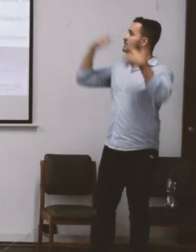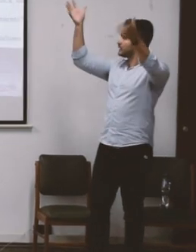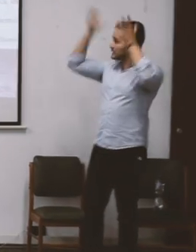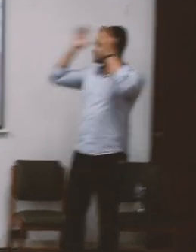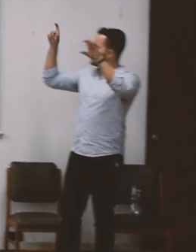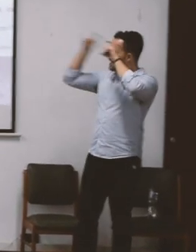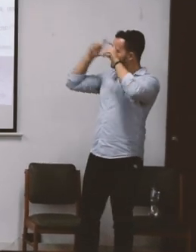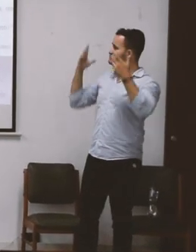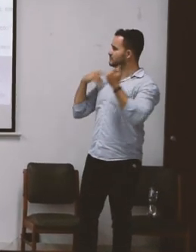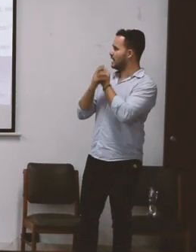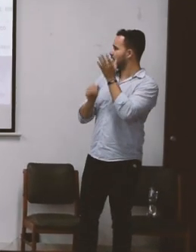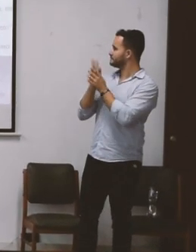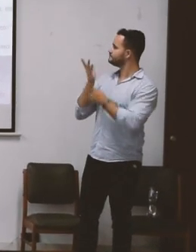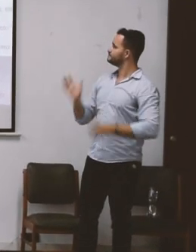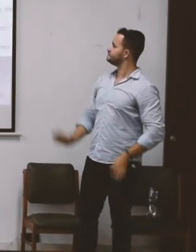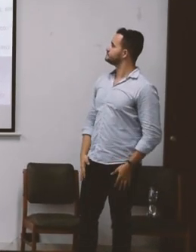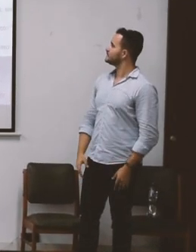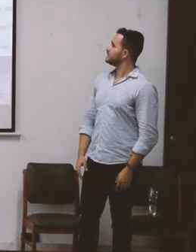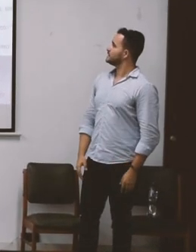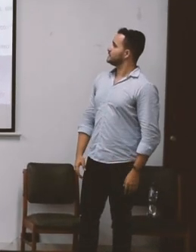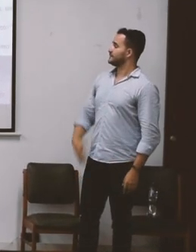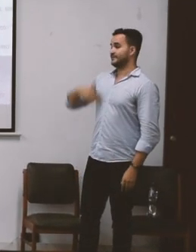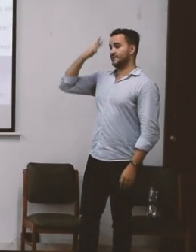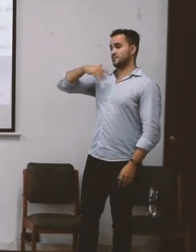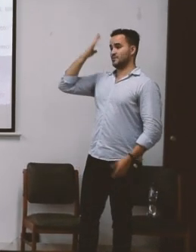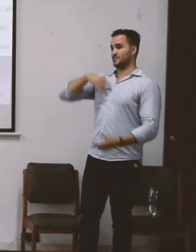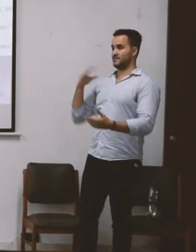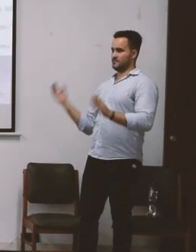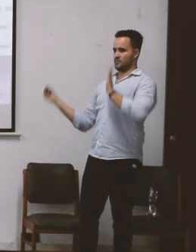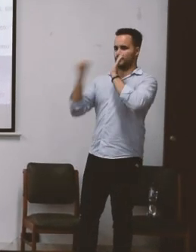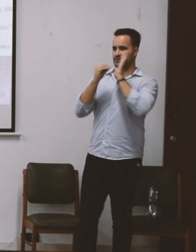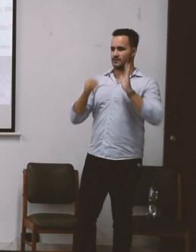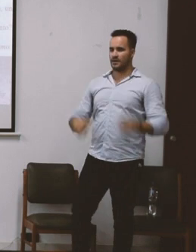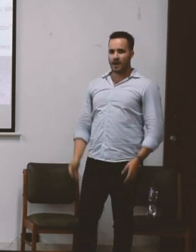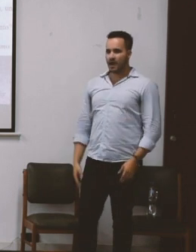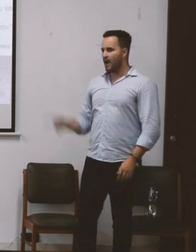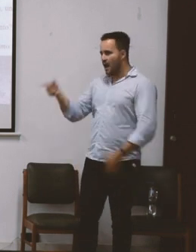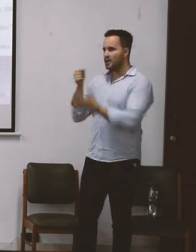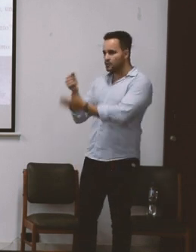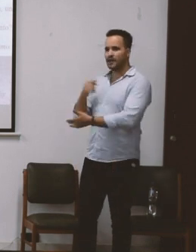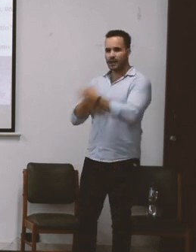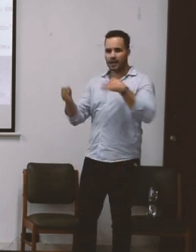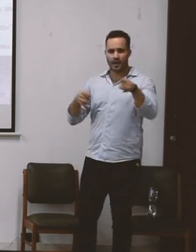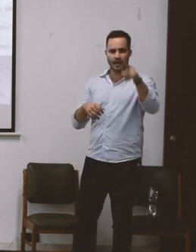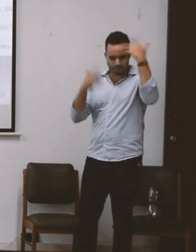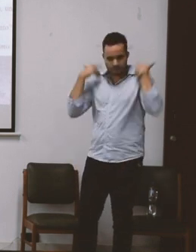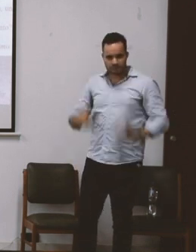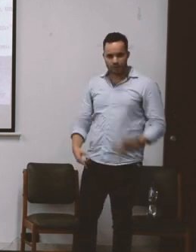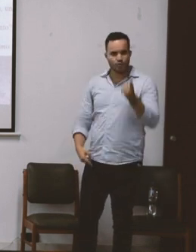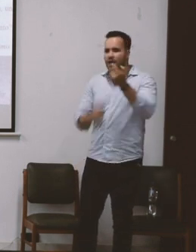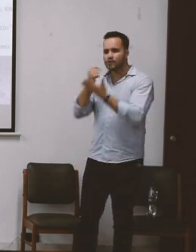utiliza gafas y tiene guantes, ¿no? Y entonces en el Facebook decían como, si él está ayudando, ¿por qué tú no?